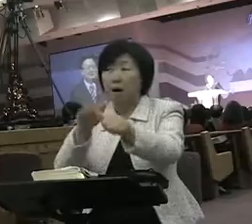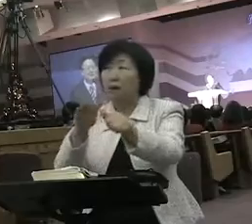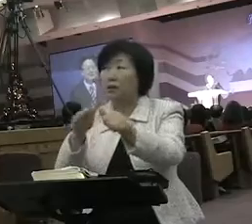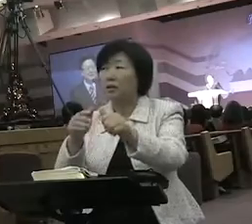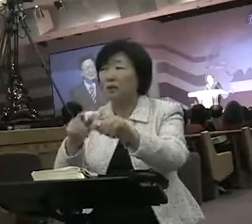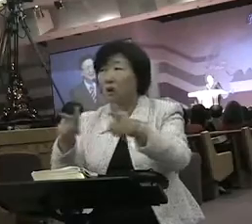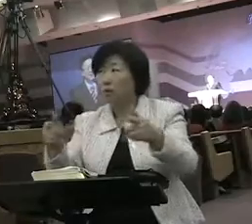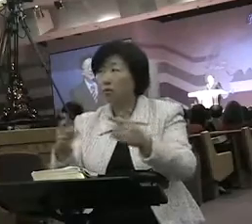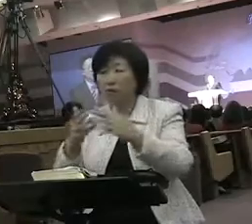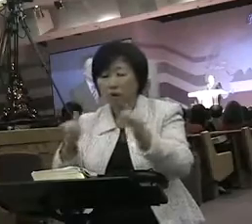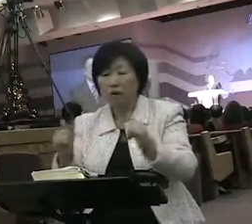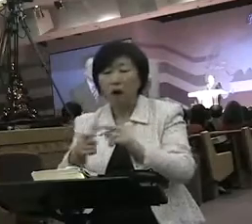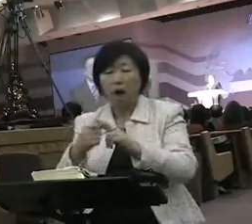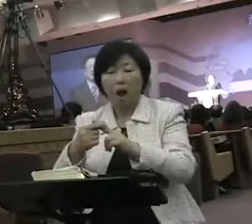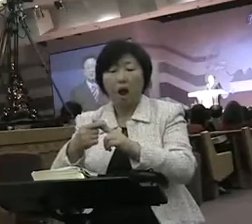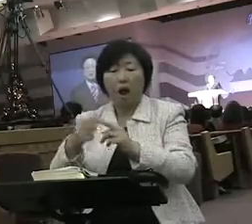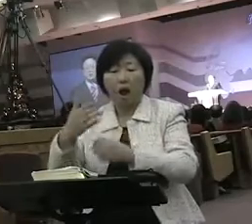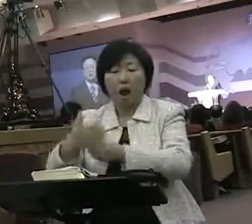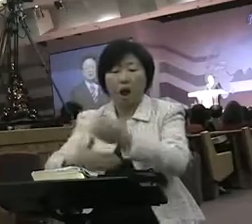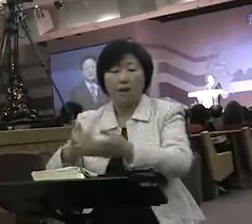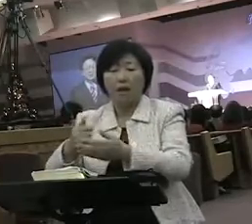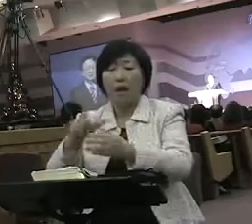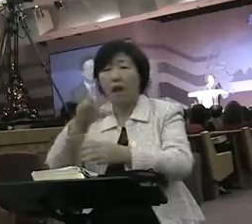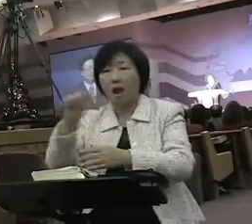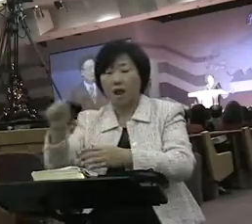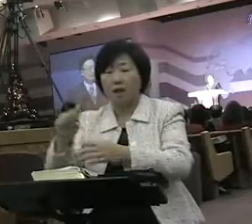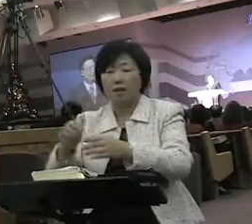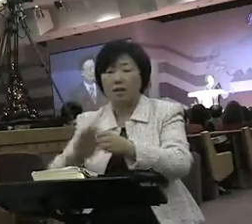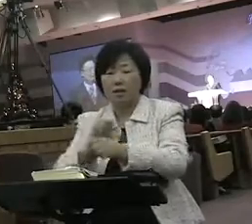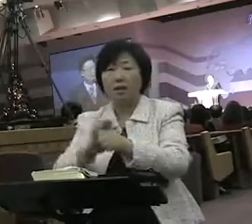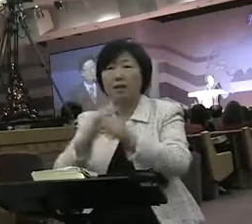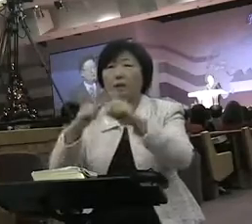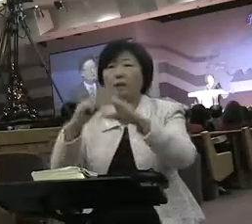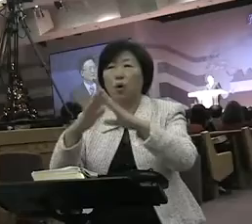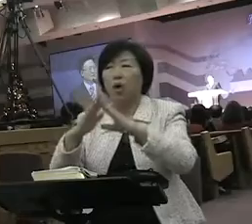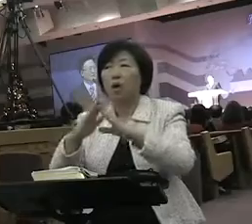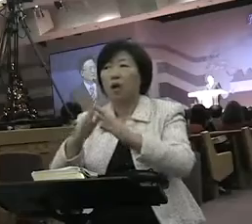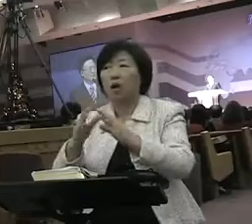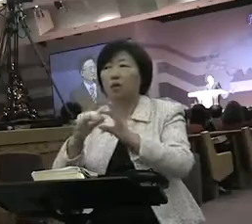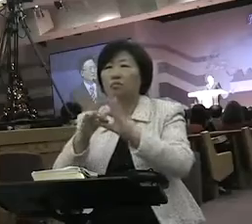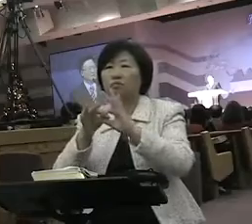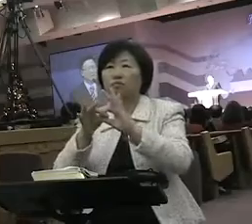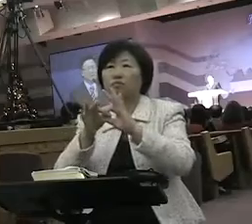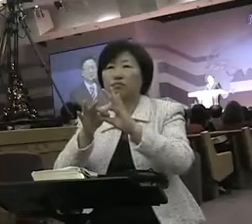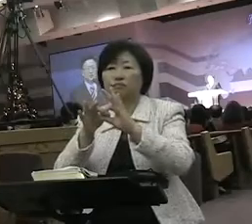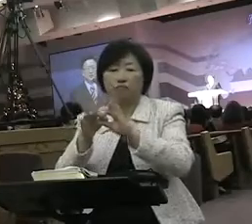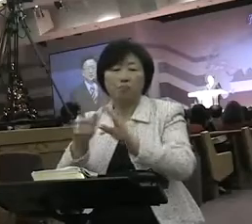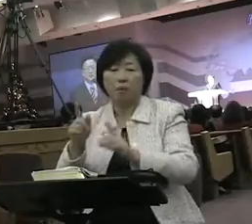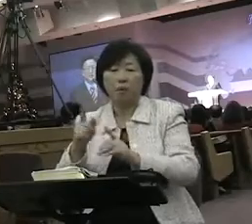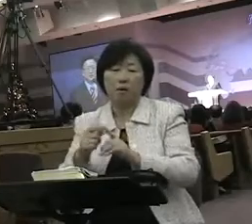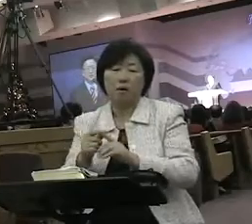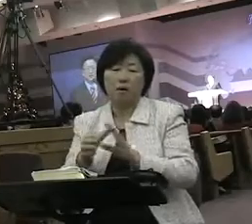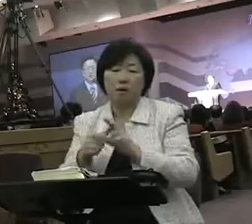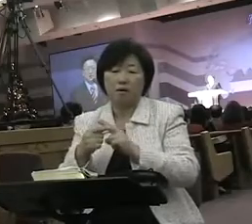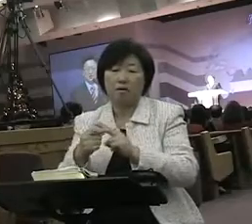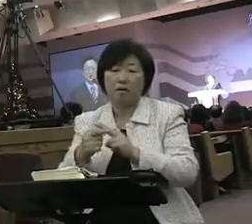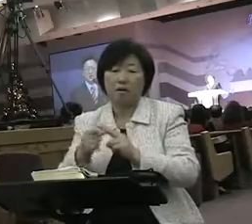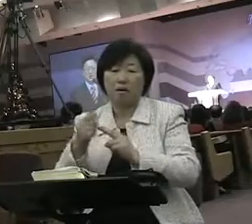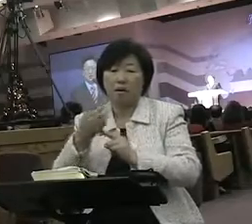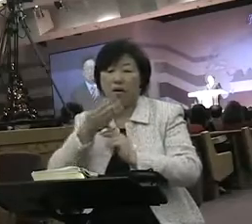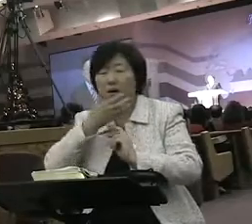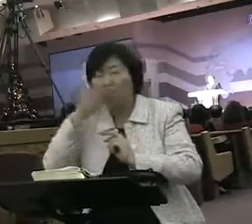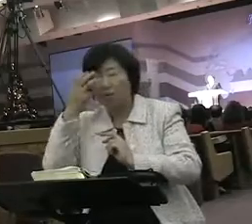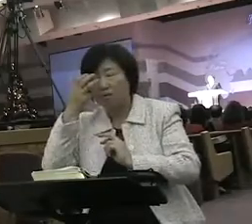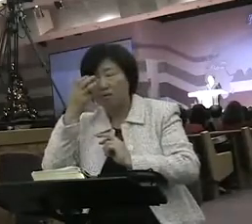함께 하나님께서 LA 사랑의 교회를 통해 하실 일들을 함께 나누고 싶습니다. LA 사랑의 교회에 주신 꿈과